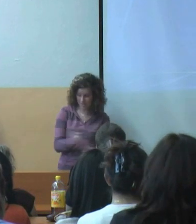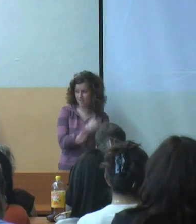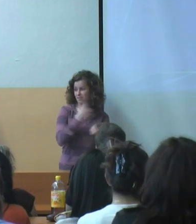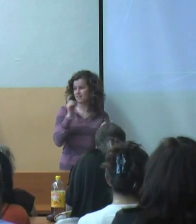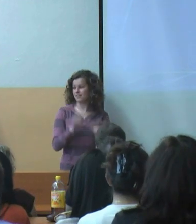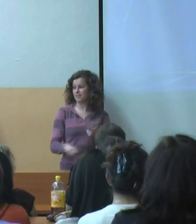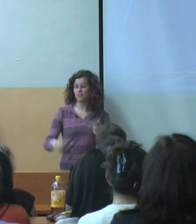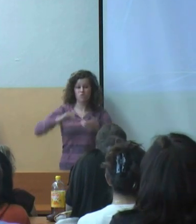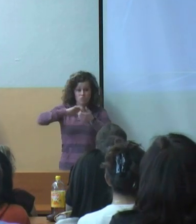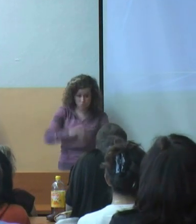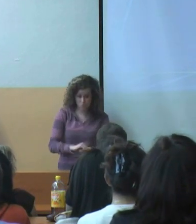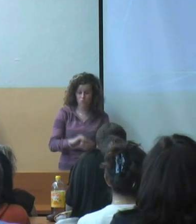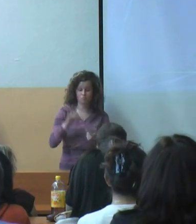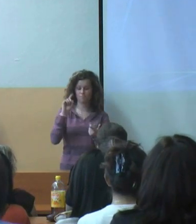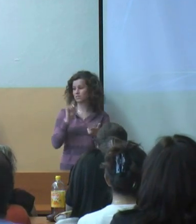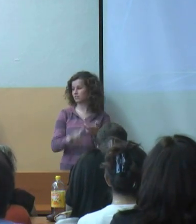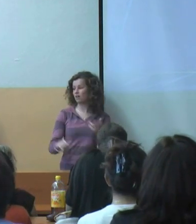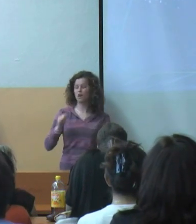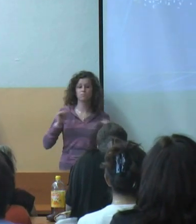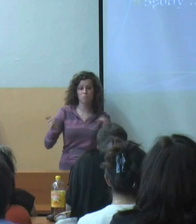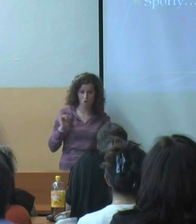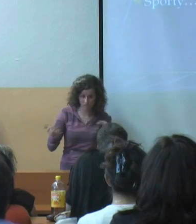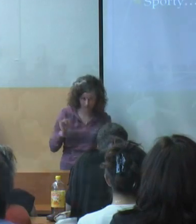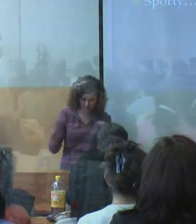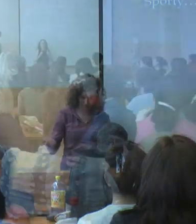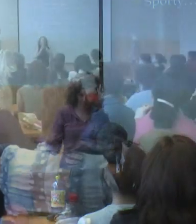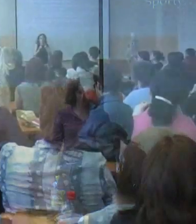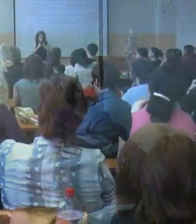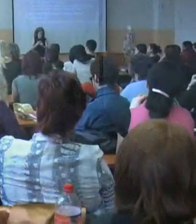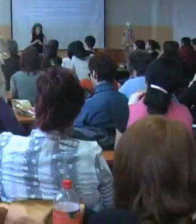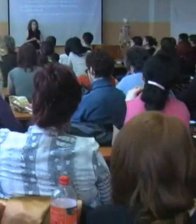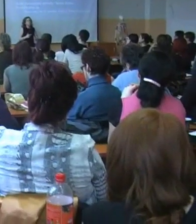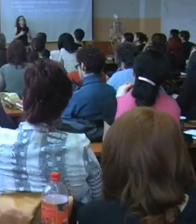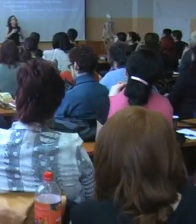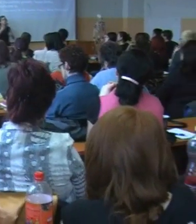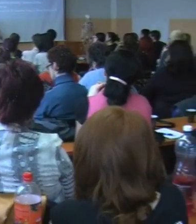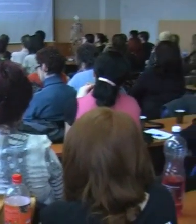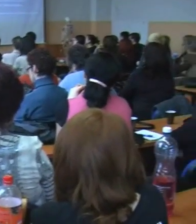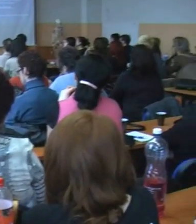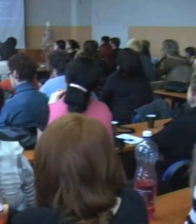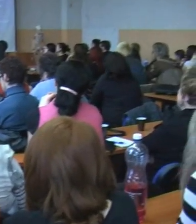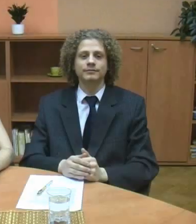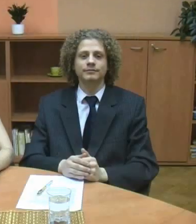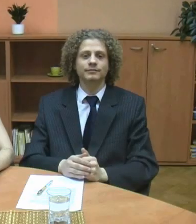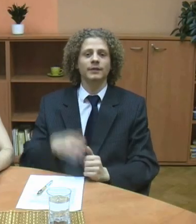chodí na koncerty, do klubu, do divadla, na sportovní